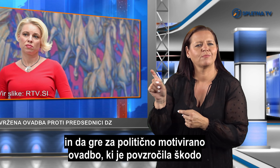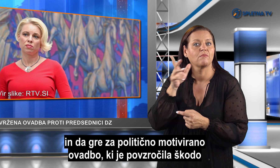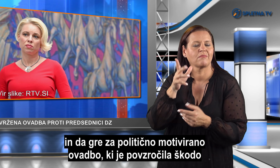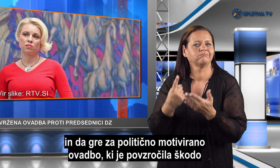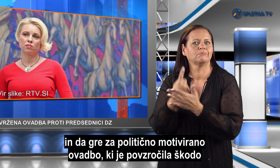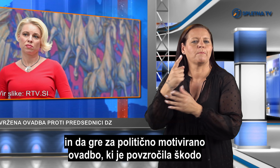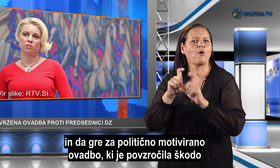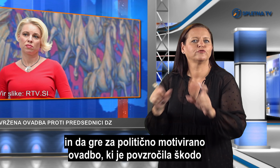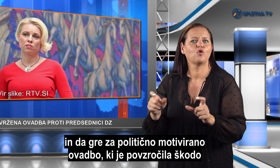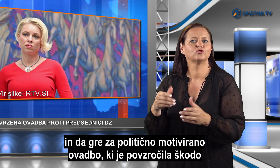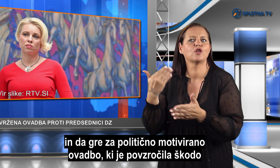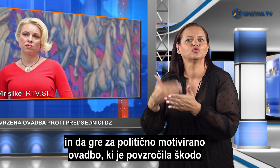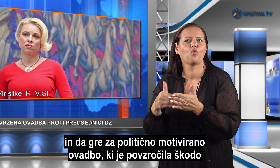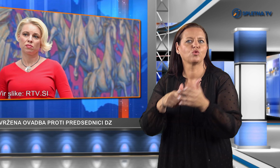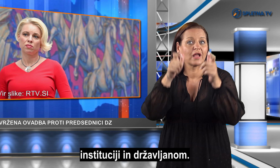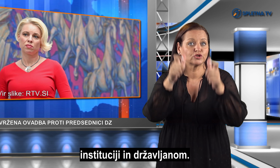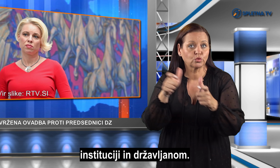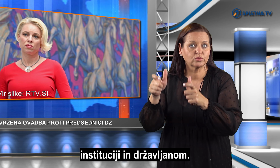povzročila škodo instituciji in državljanom.